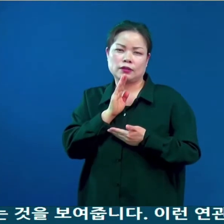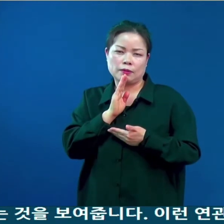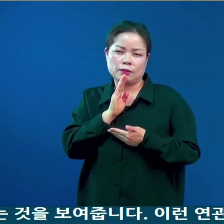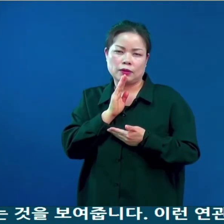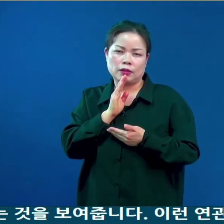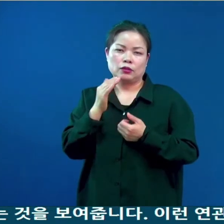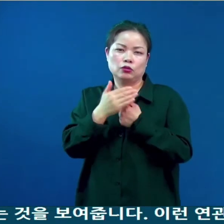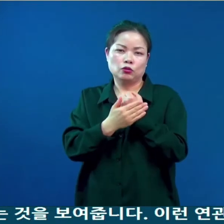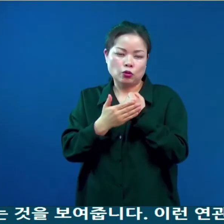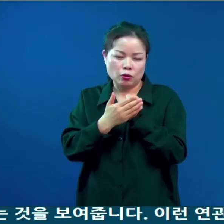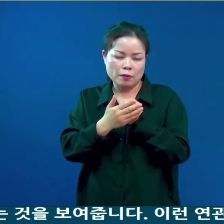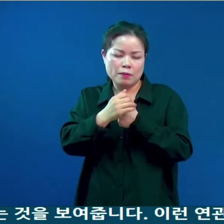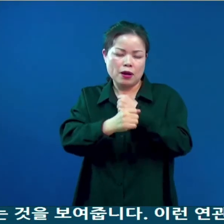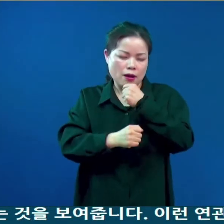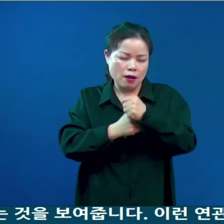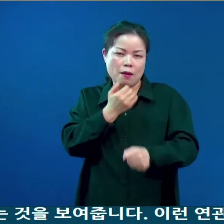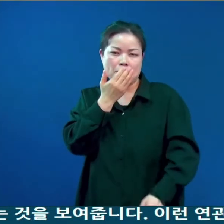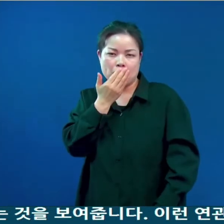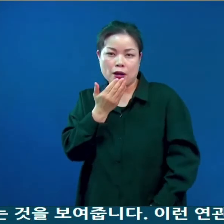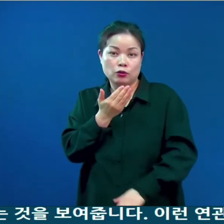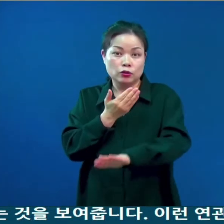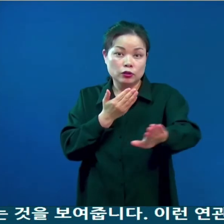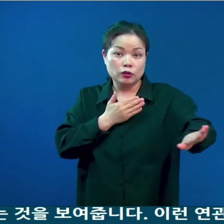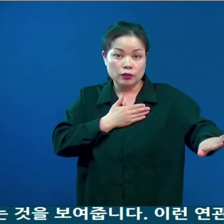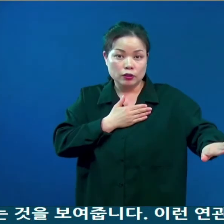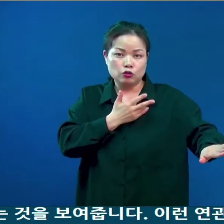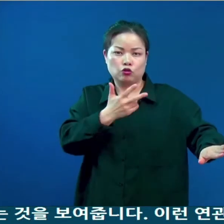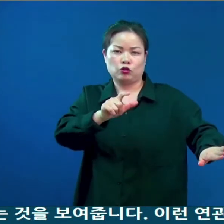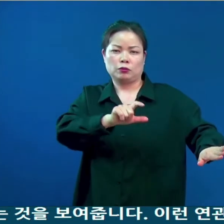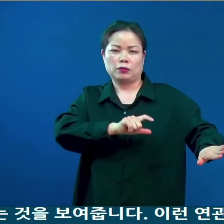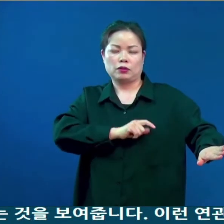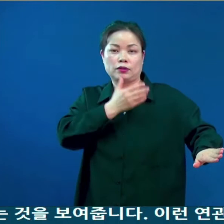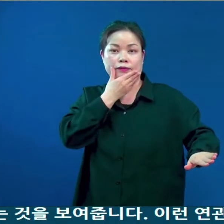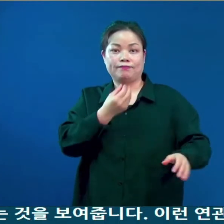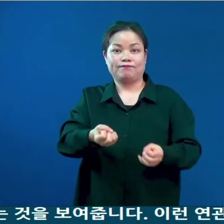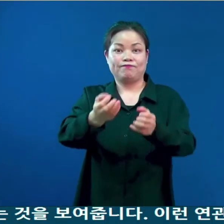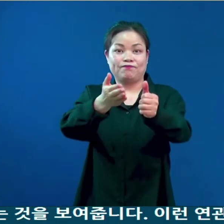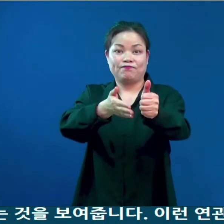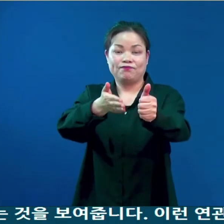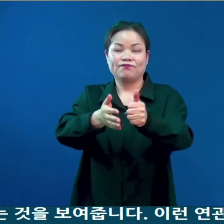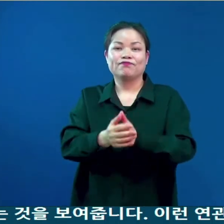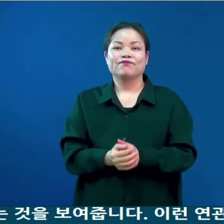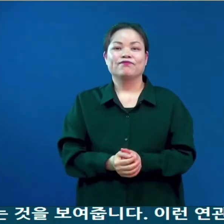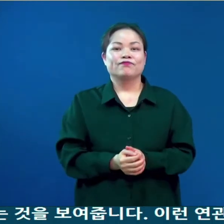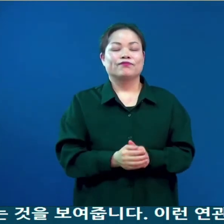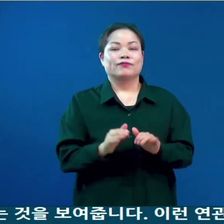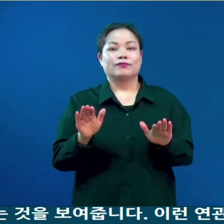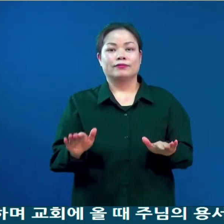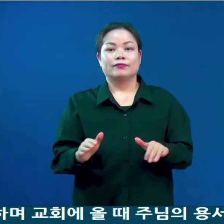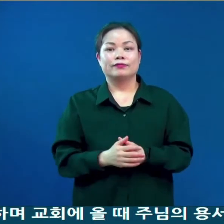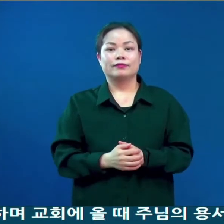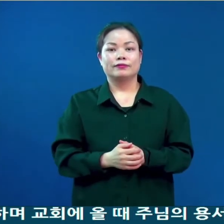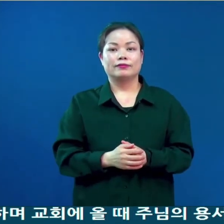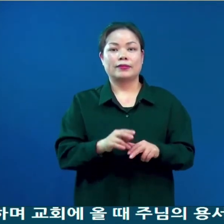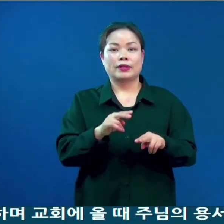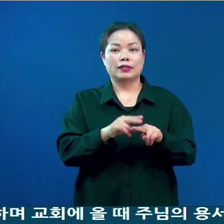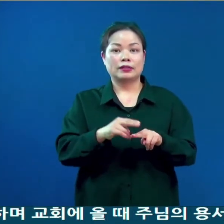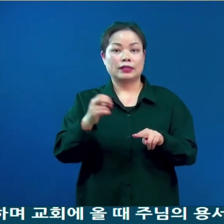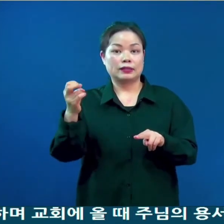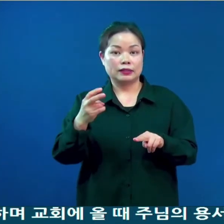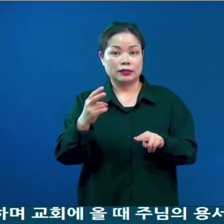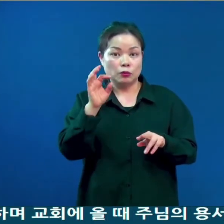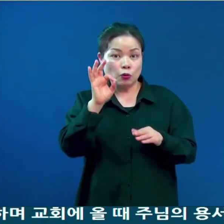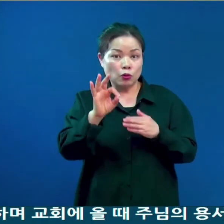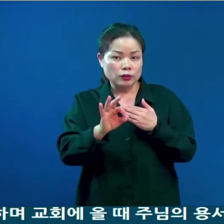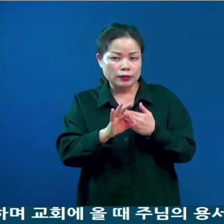사죄의 은총을 마음껏 누리는 저와 여러분이 되기를 주님의 이름으로 축복합니다. 오늘 이 자리를 다시